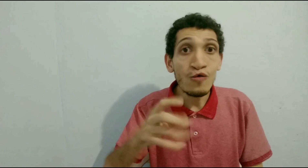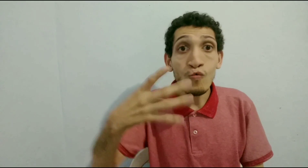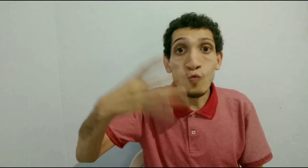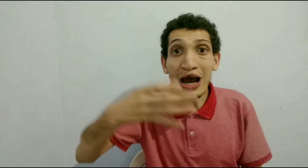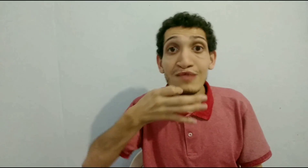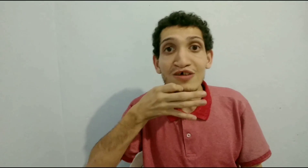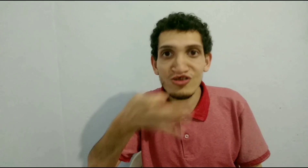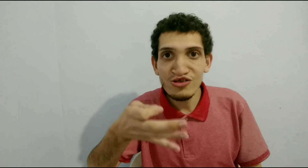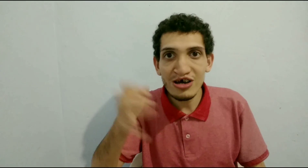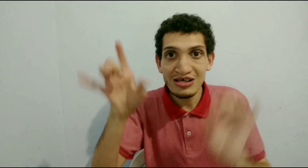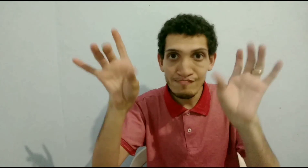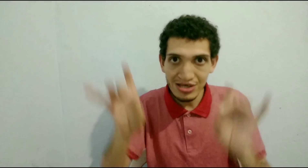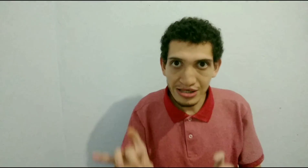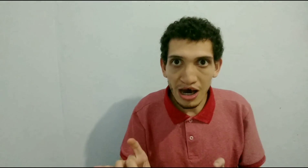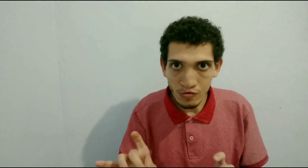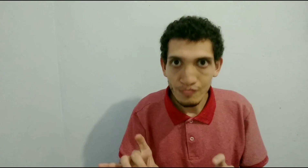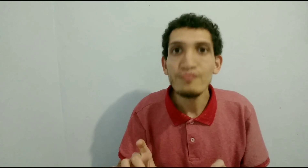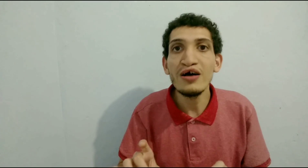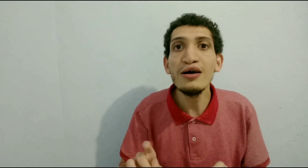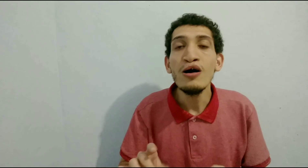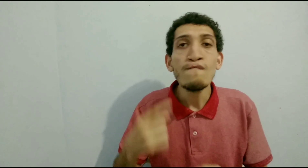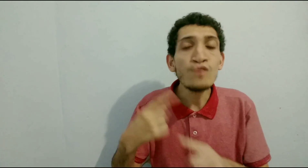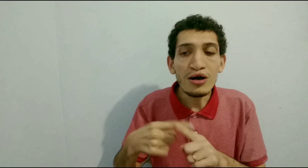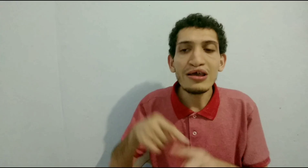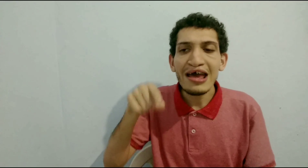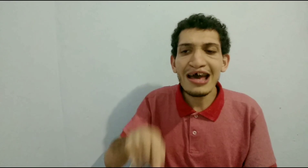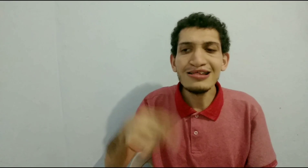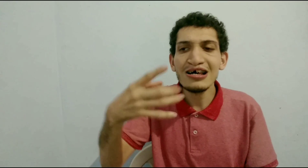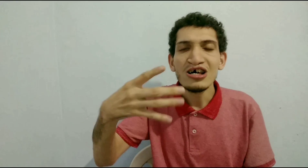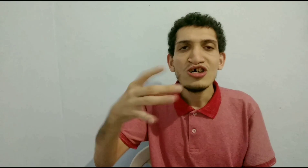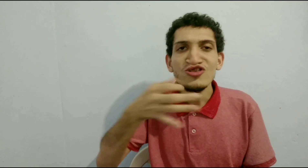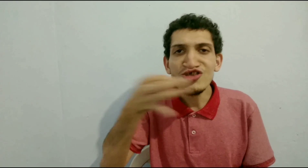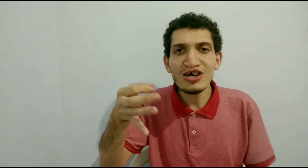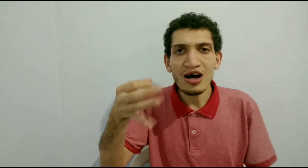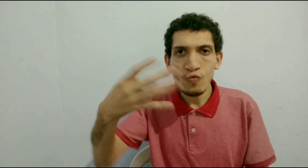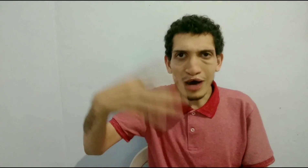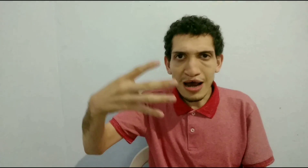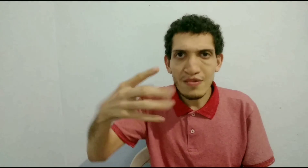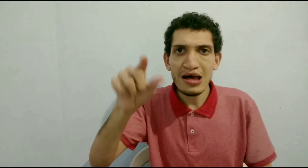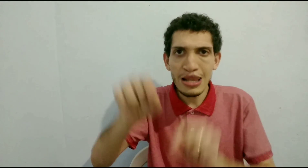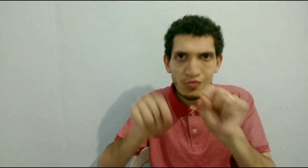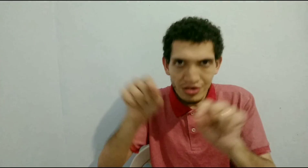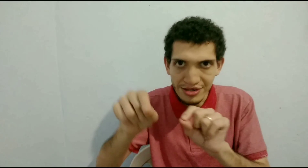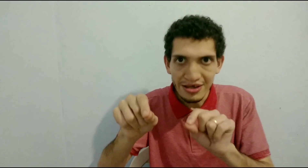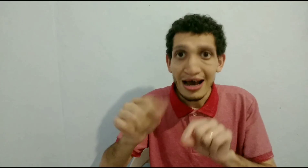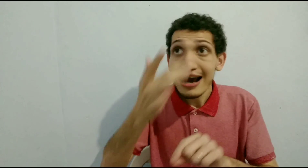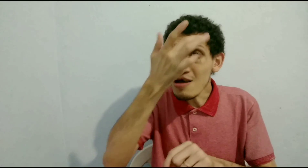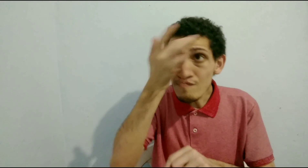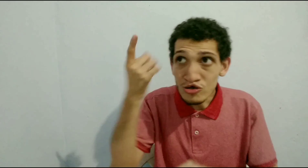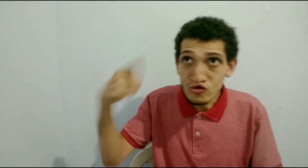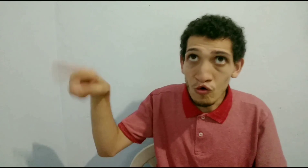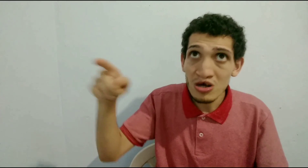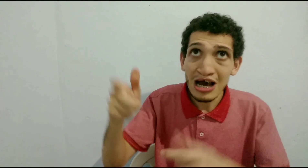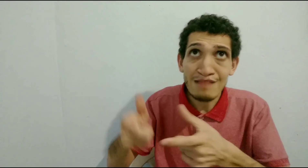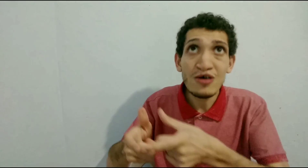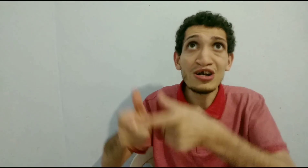quarta dica especial. Né? Porque, essa dica, quarta, ela é o quê? As pessoas, a maioria